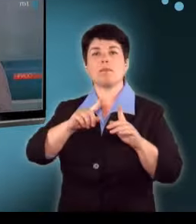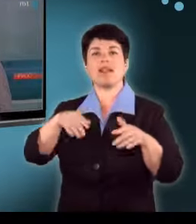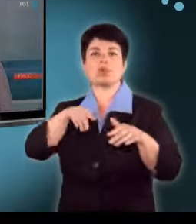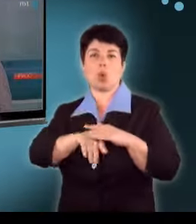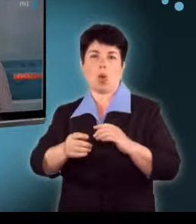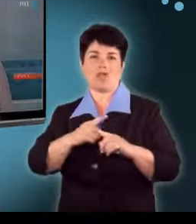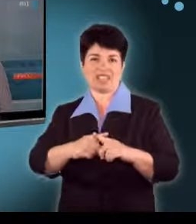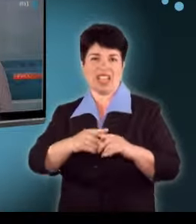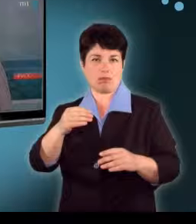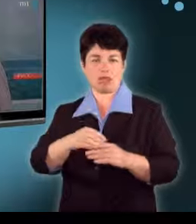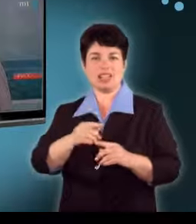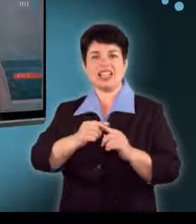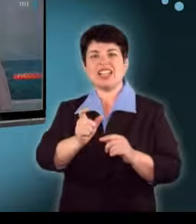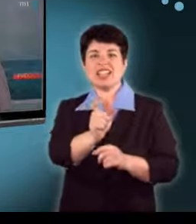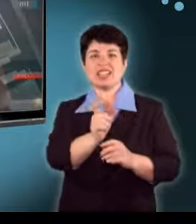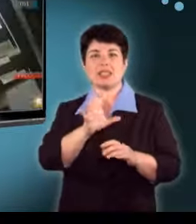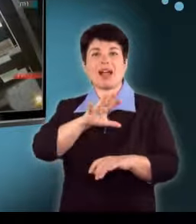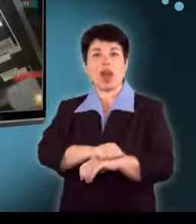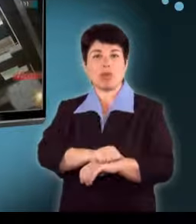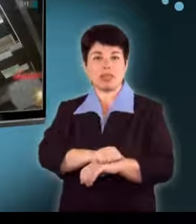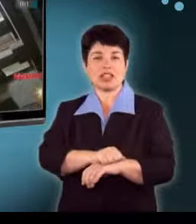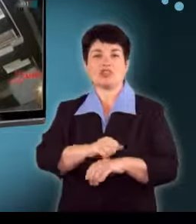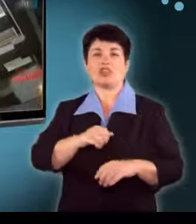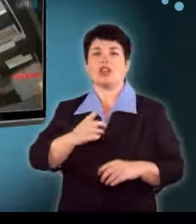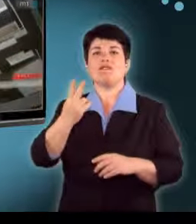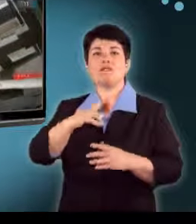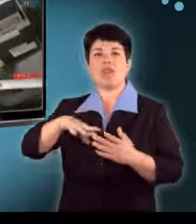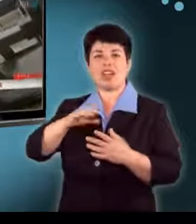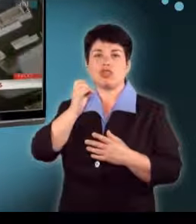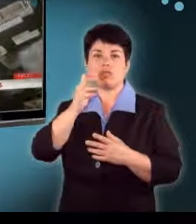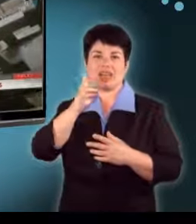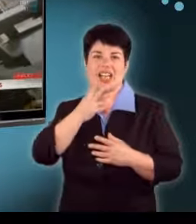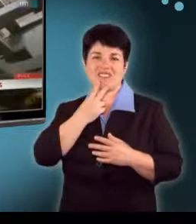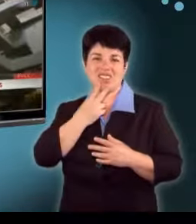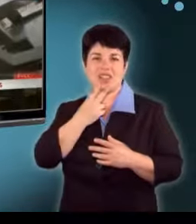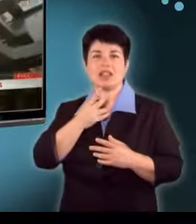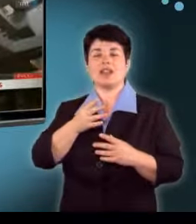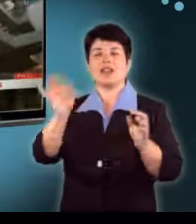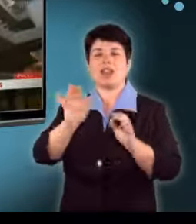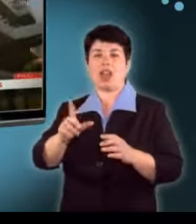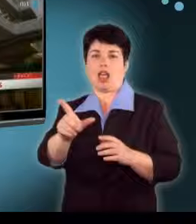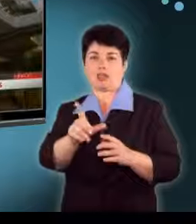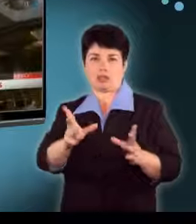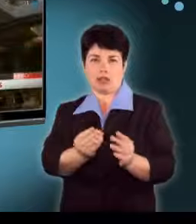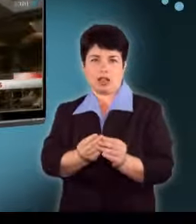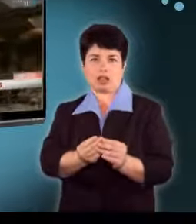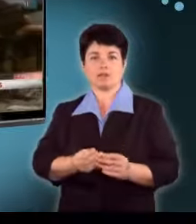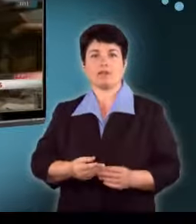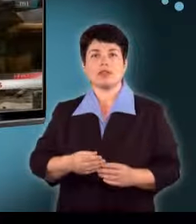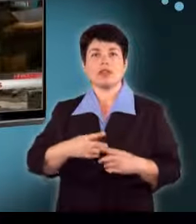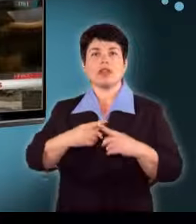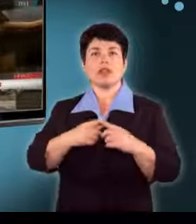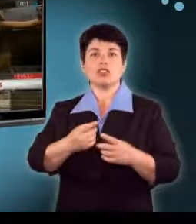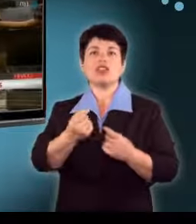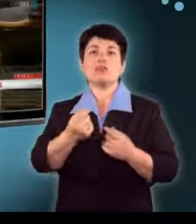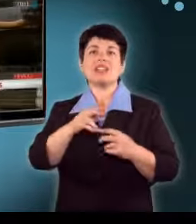a budapesti 4-es metró alagútját építő BAMKO konzorciummal. A vitás pénzügyekről nincs megegyezés, csak abban állapodtak